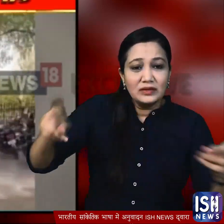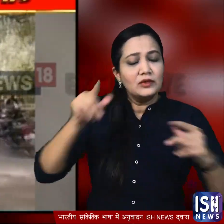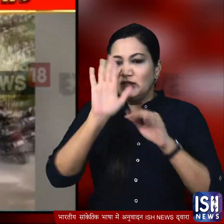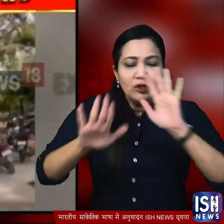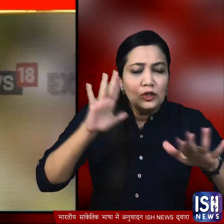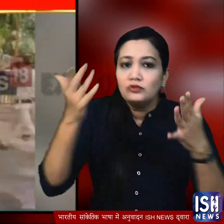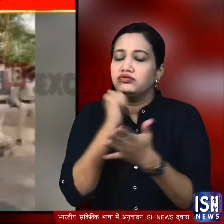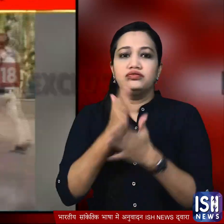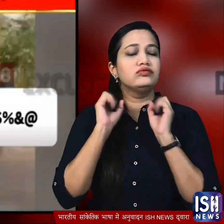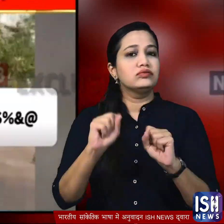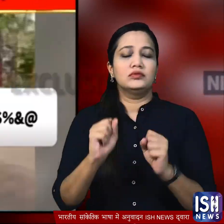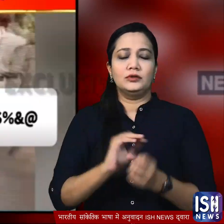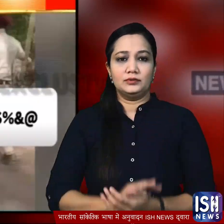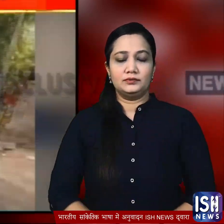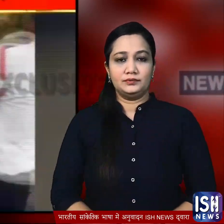की हिम्मत नहीं जुटा सके।